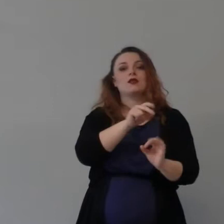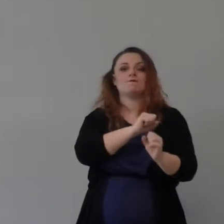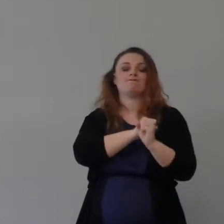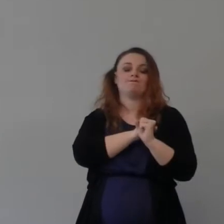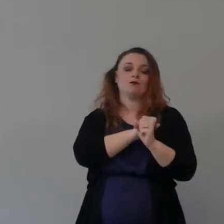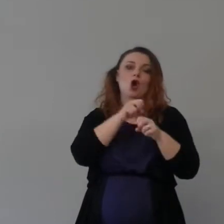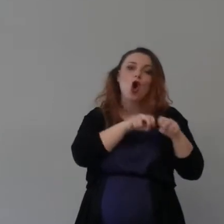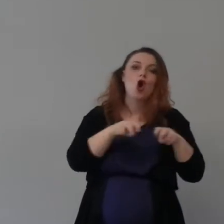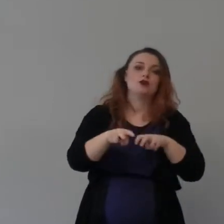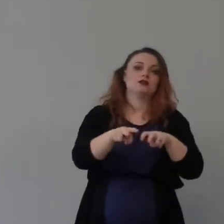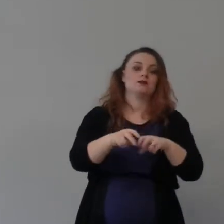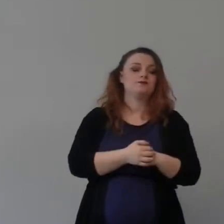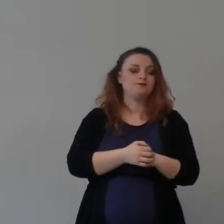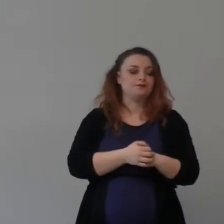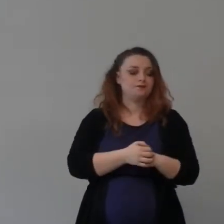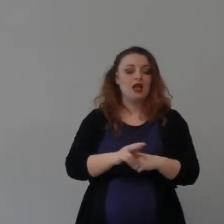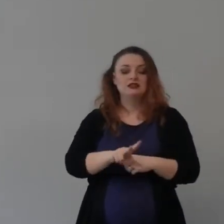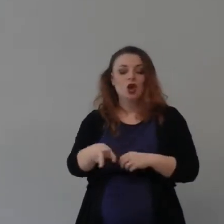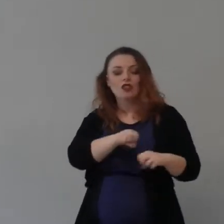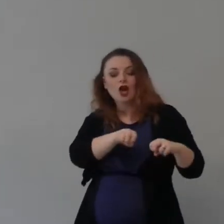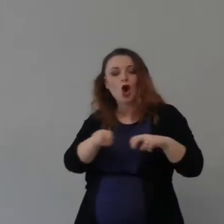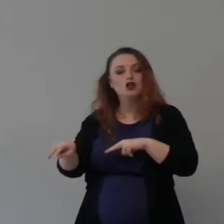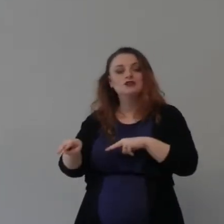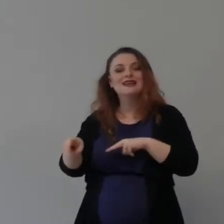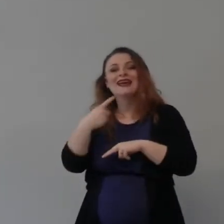Poi c'è la corsa di Giovanni. E dai, la prossima figlia.